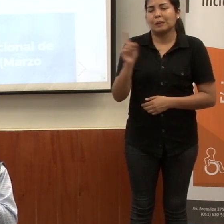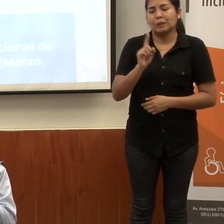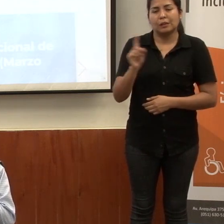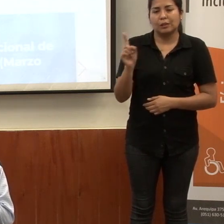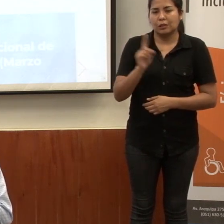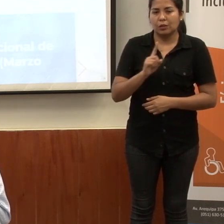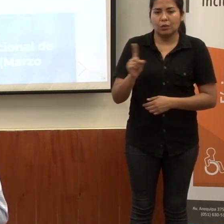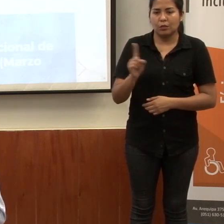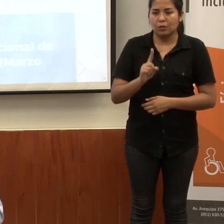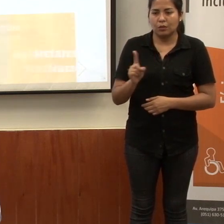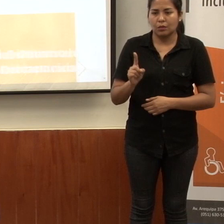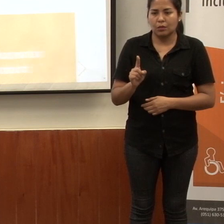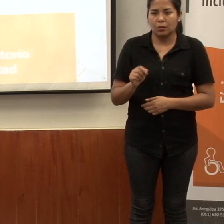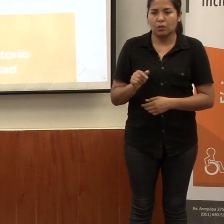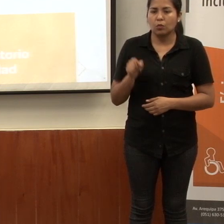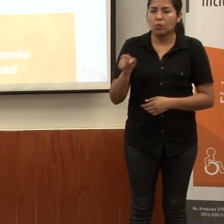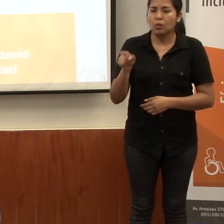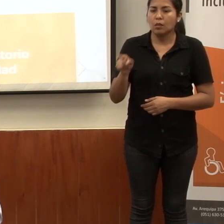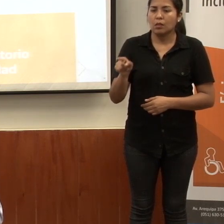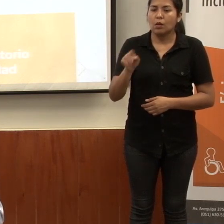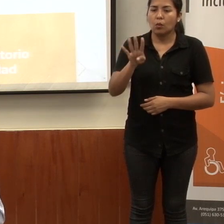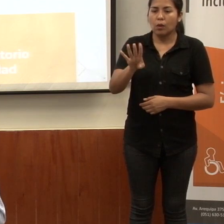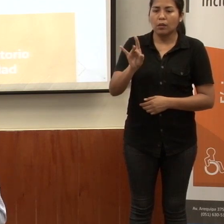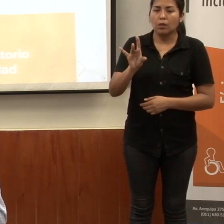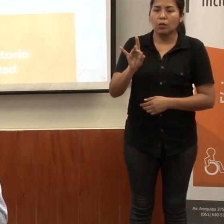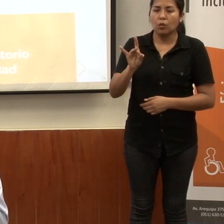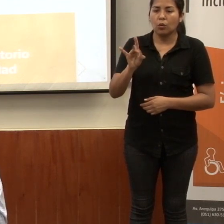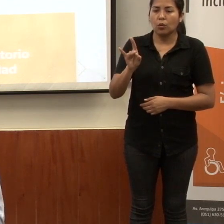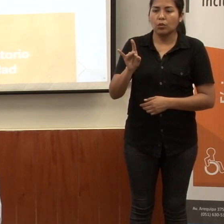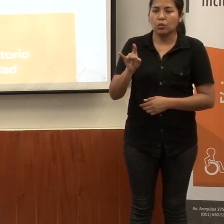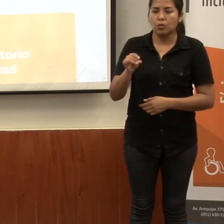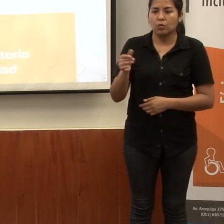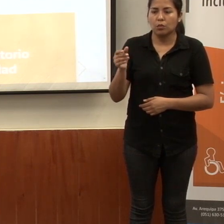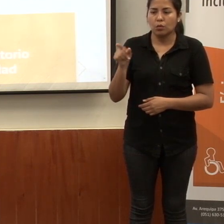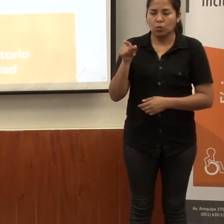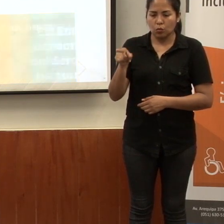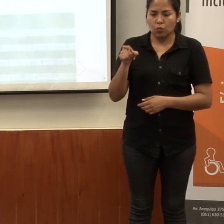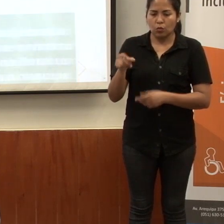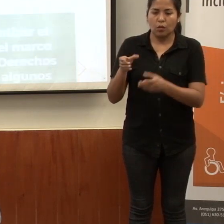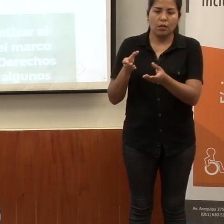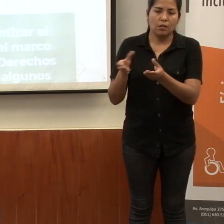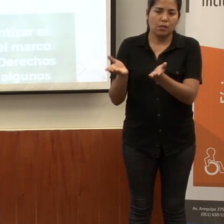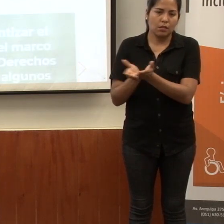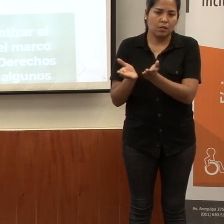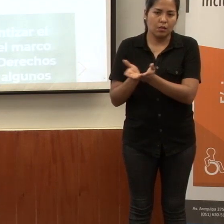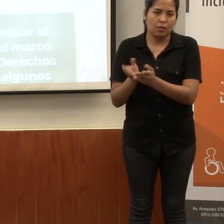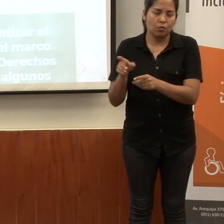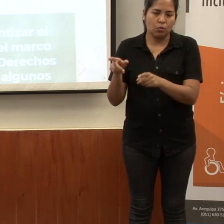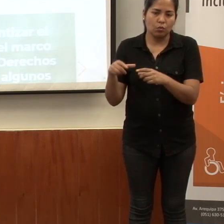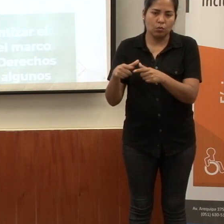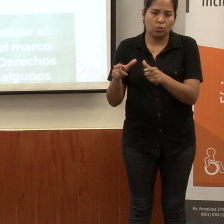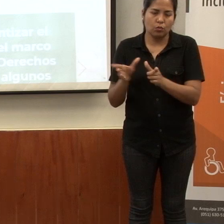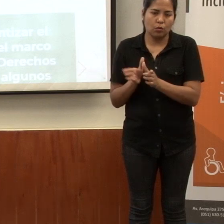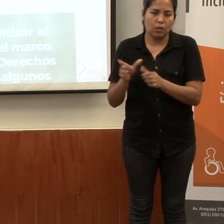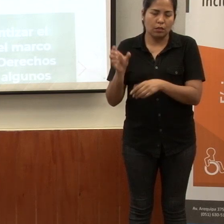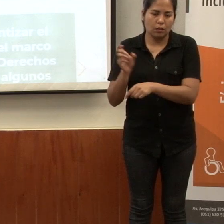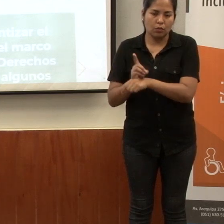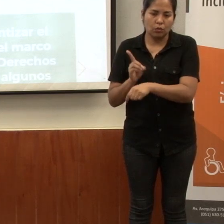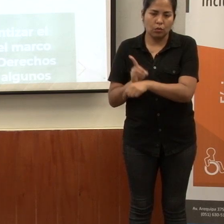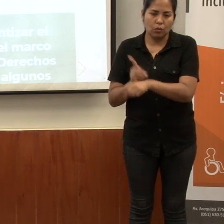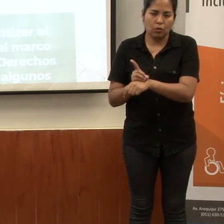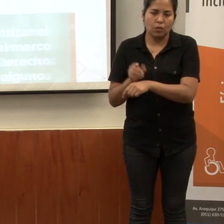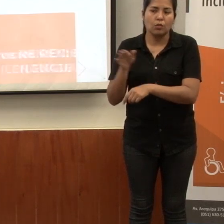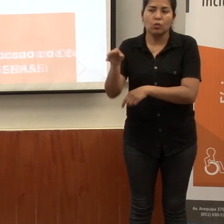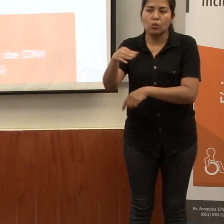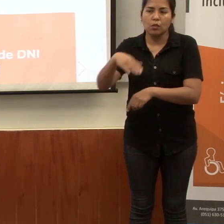tienen 48 policlínicos y tienen médicos. Les capacito a sus 48 médicos y ustedes certifican a su población. Tiene que ser así,